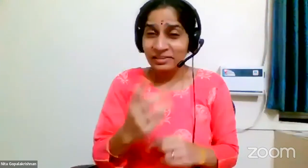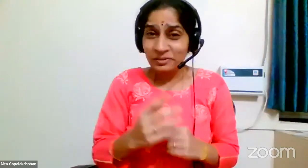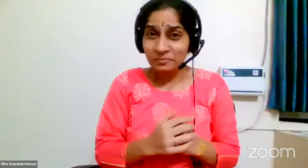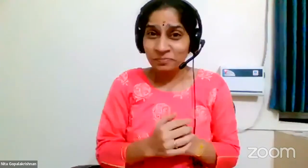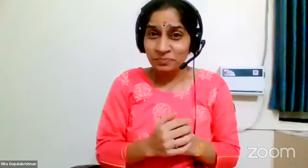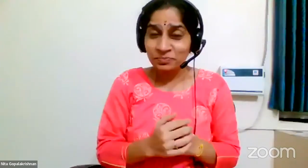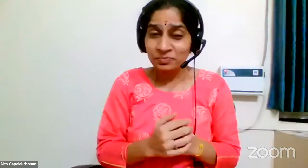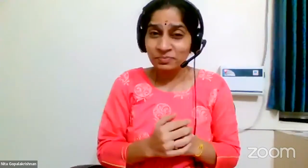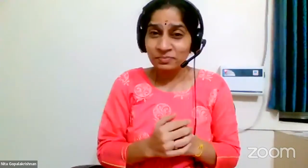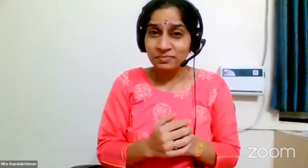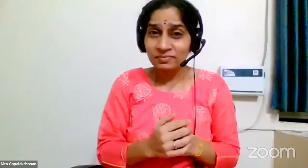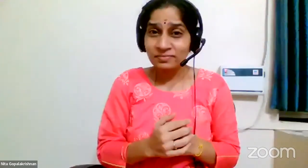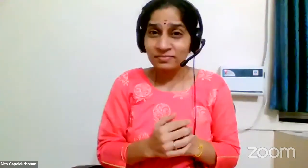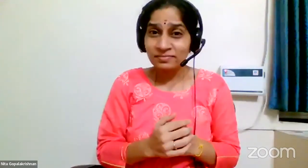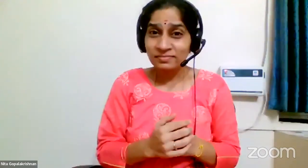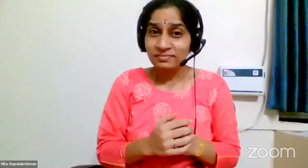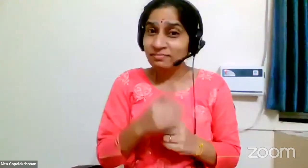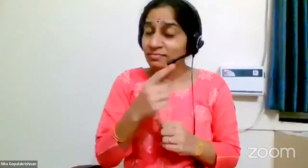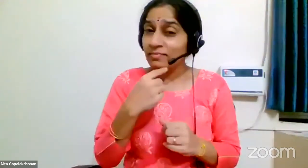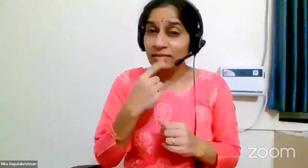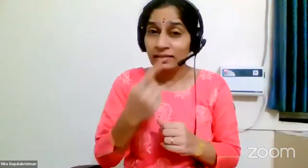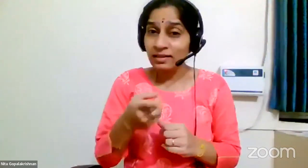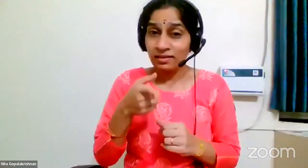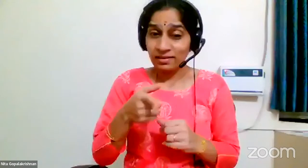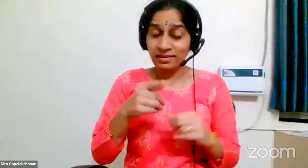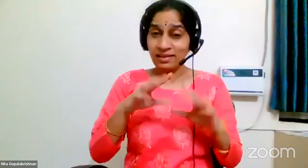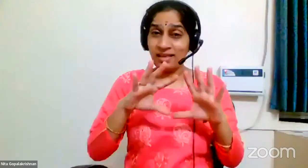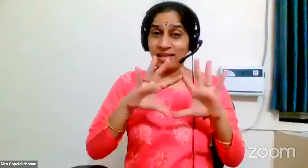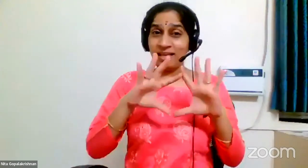ये प्रकृति के जो 3 गुण हैं,